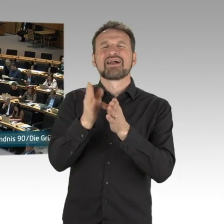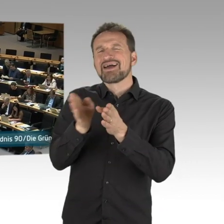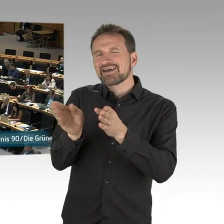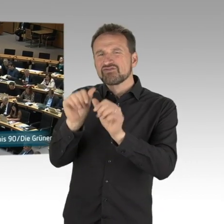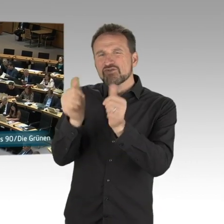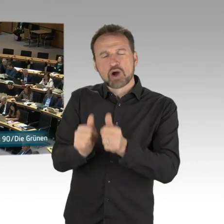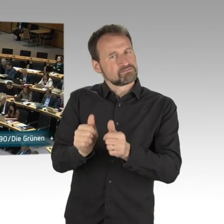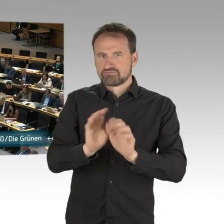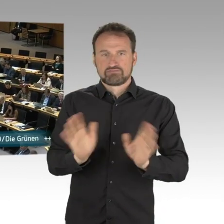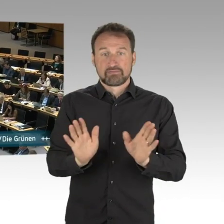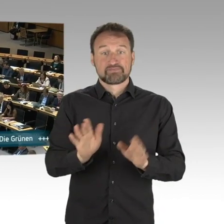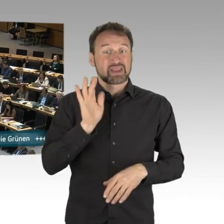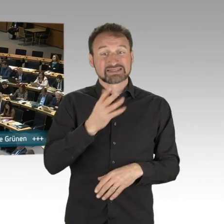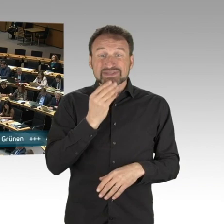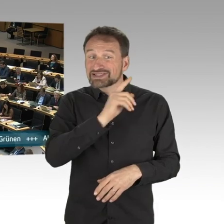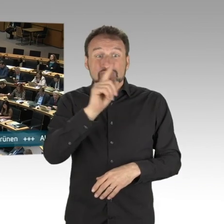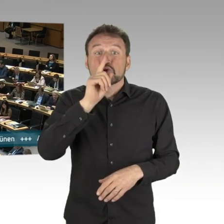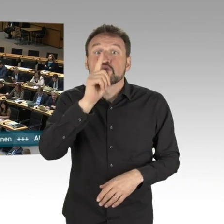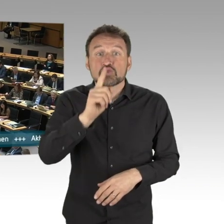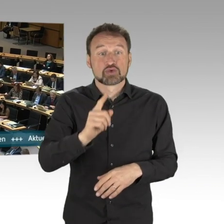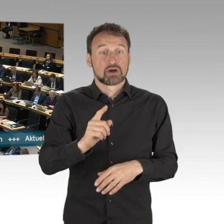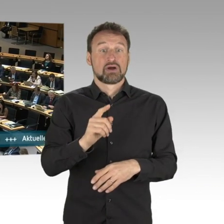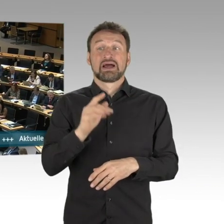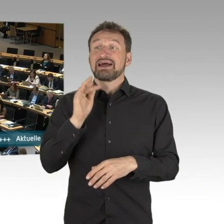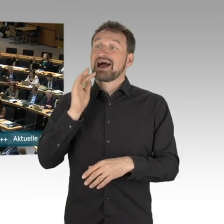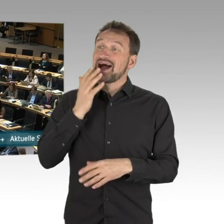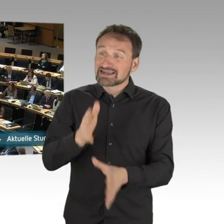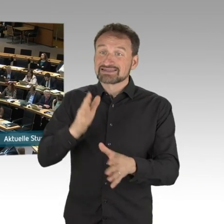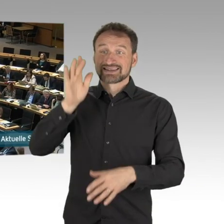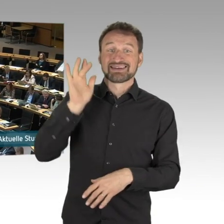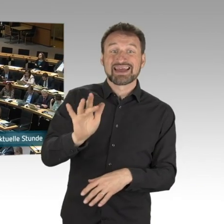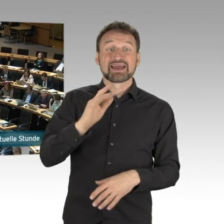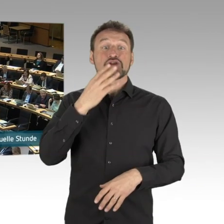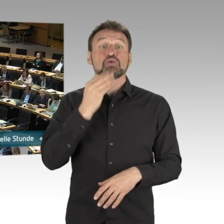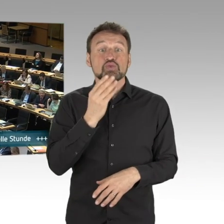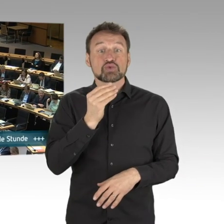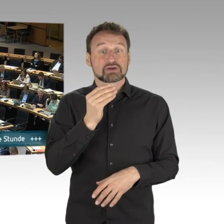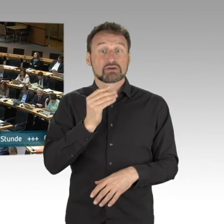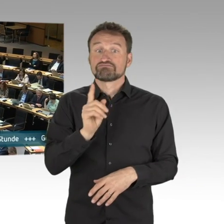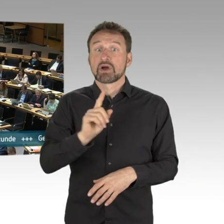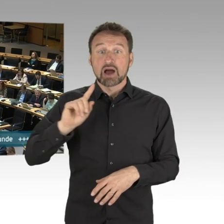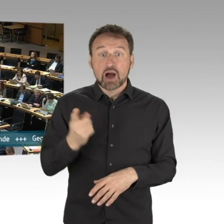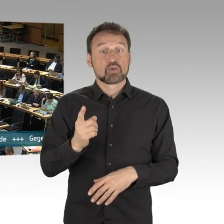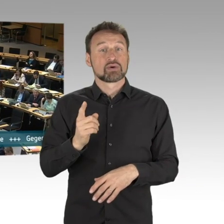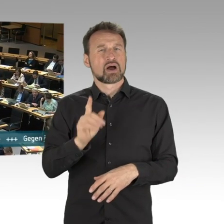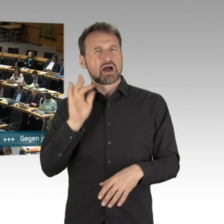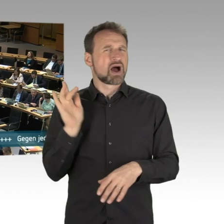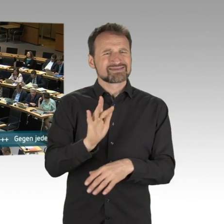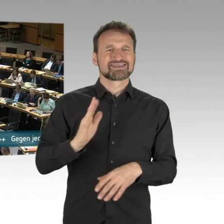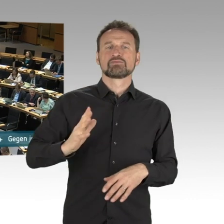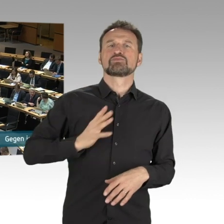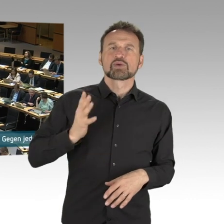Juden. Antisemitismus ist immer auch eine antimoderne Weltanschauung, die sich gegen den Humanismus und unsere freiheitliche Demokratie